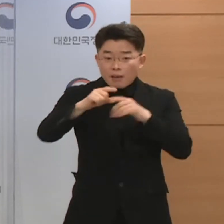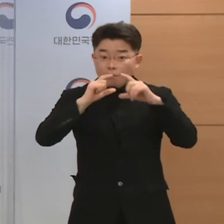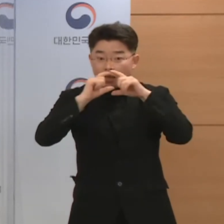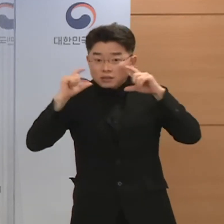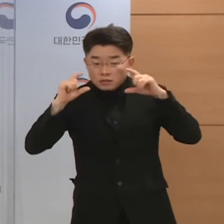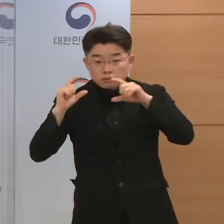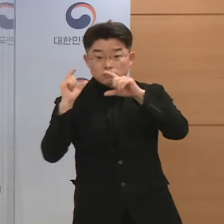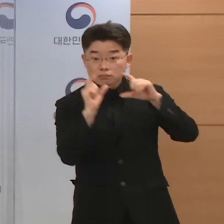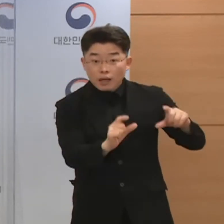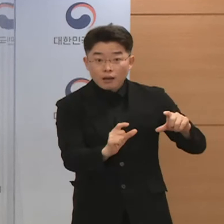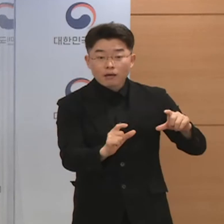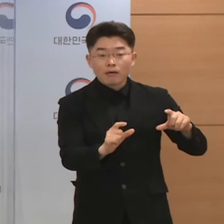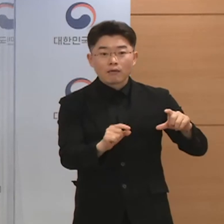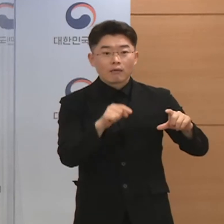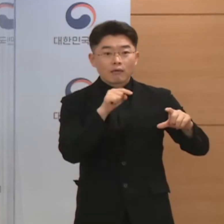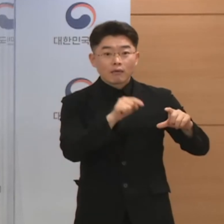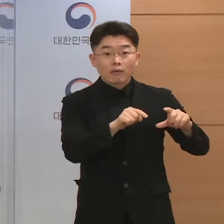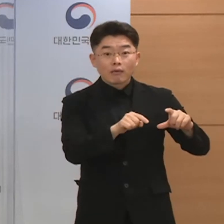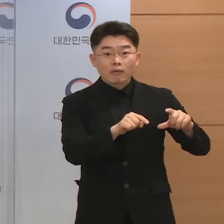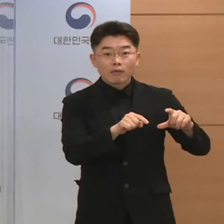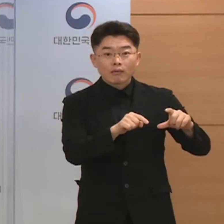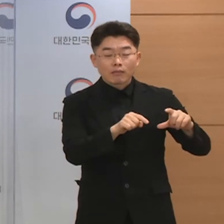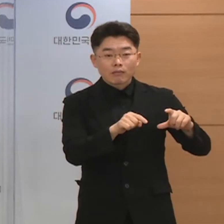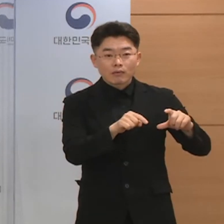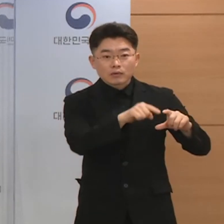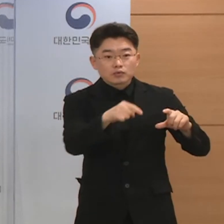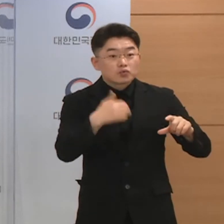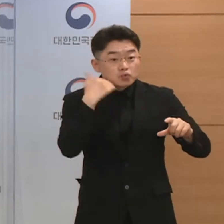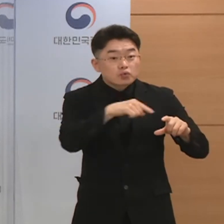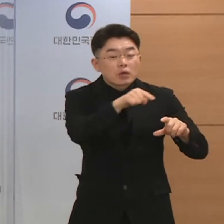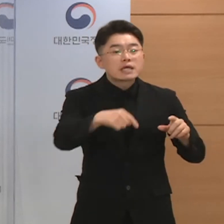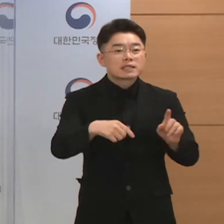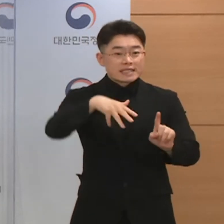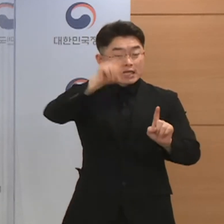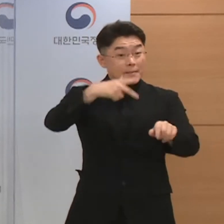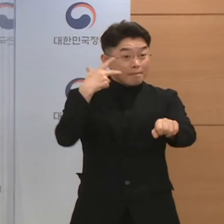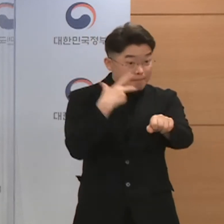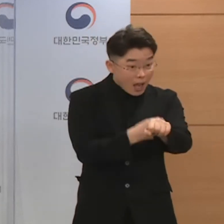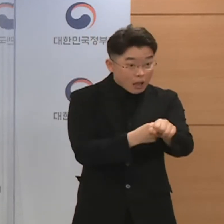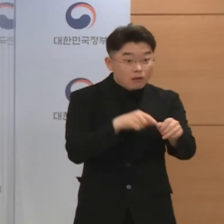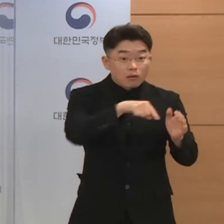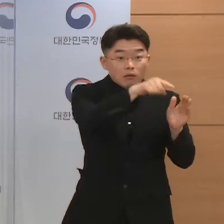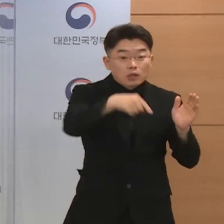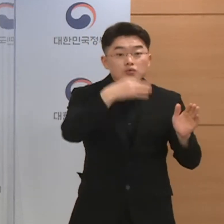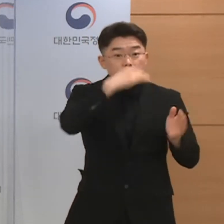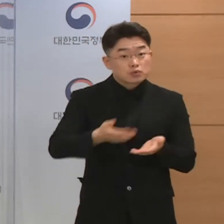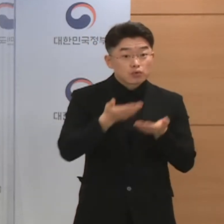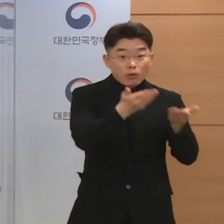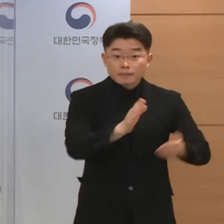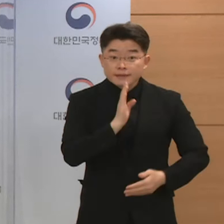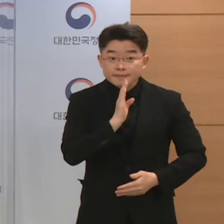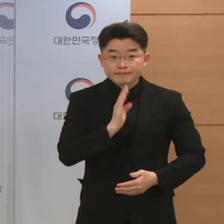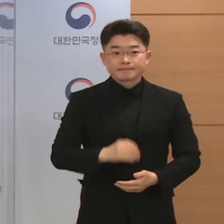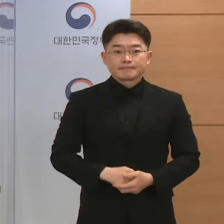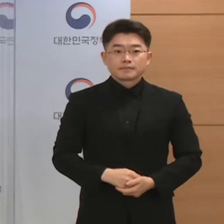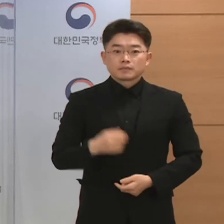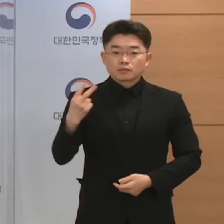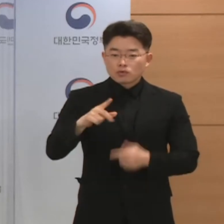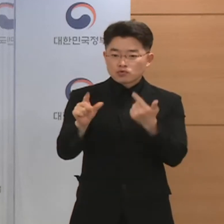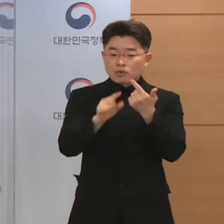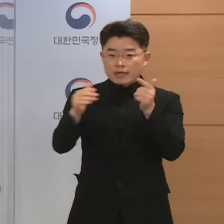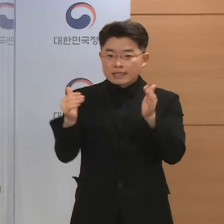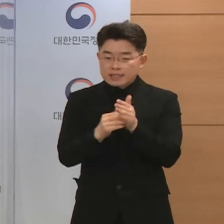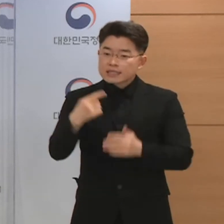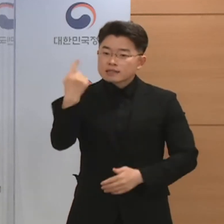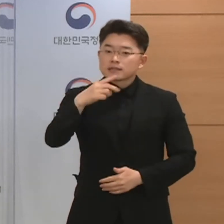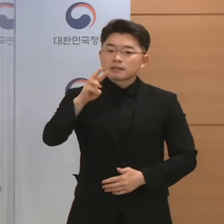인센티브 적용 대상을 1차 접종자부터 적용하게 된 배경을 문의드립니다. 아울러 상반기에 1,300만 명의